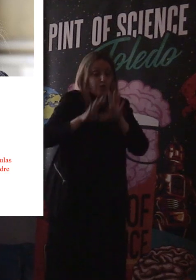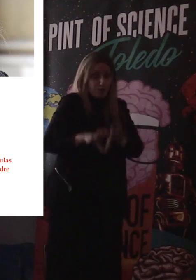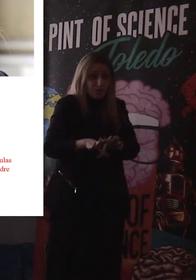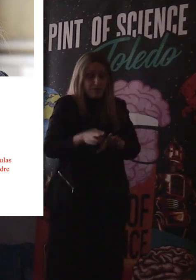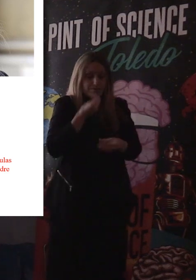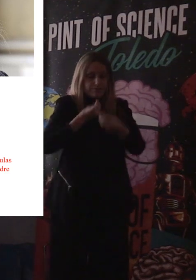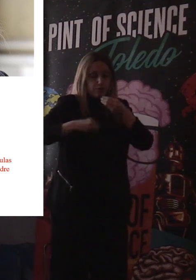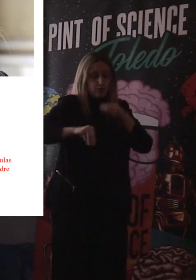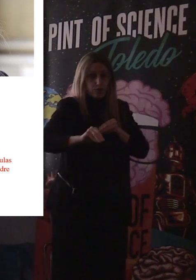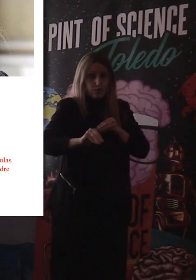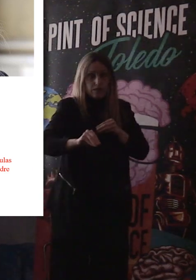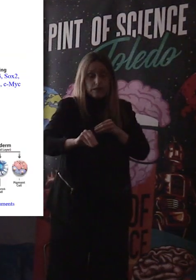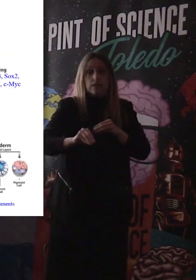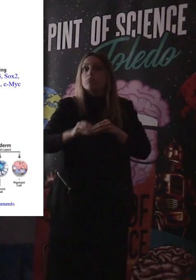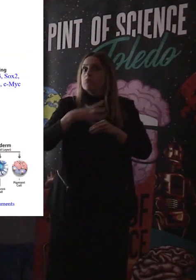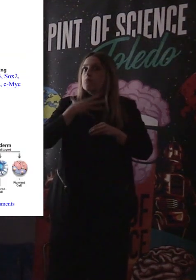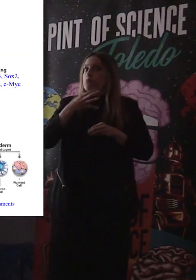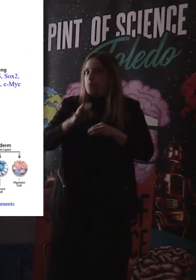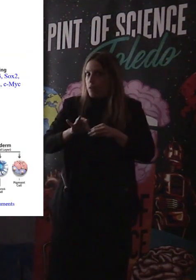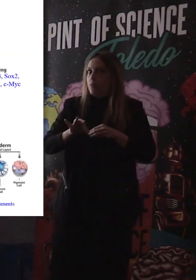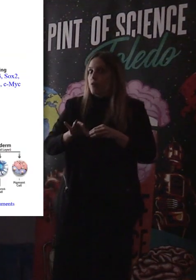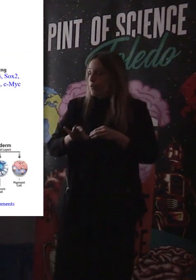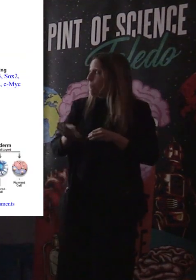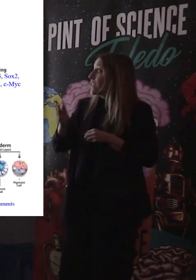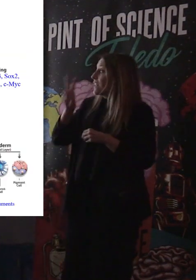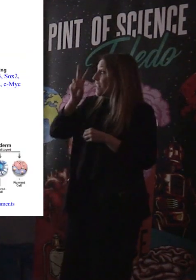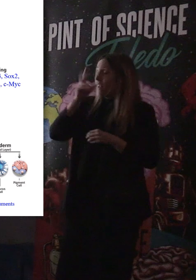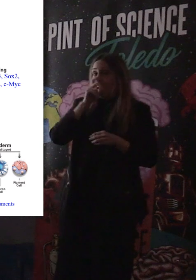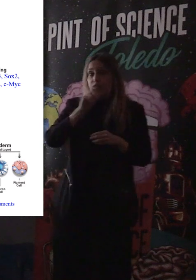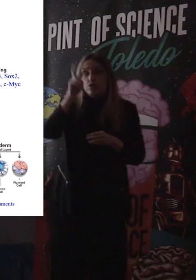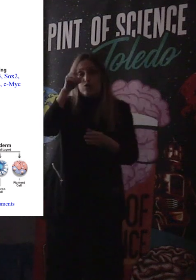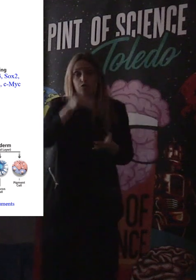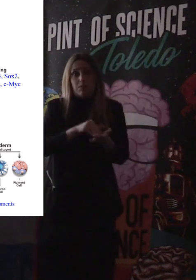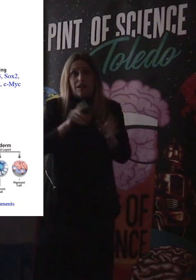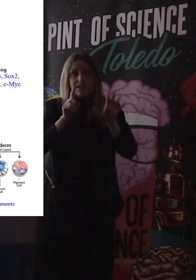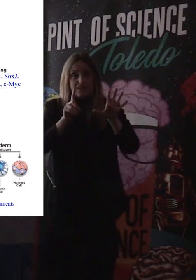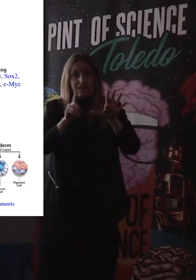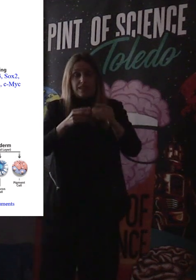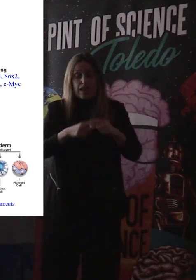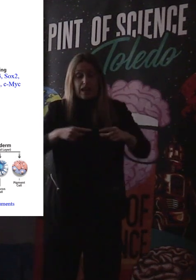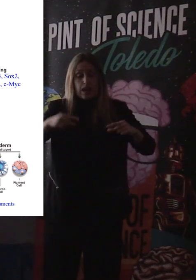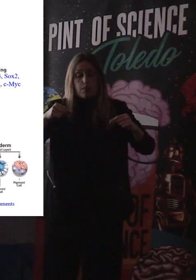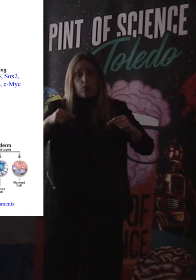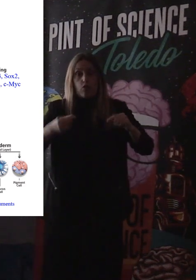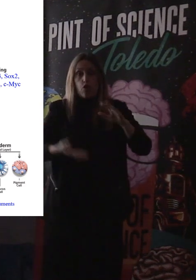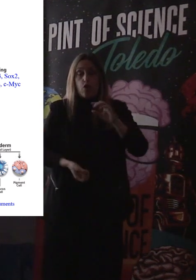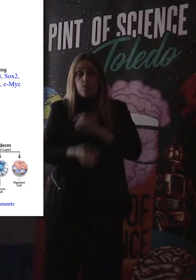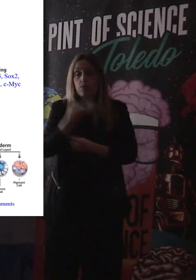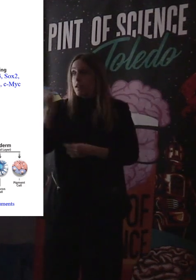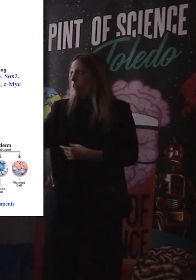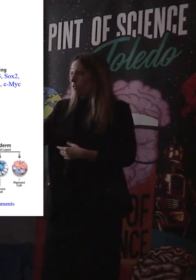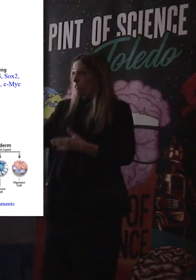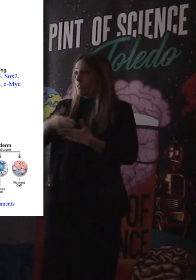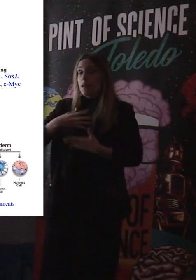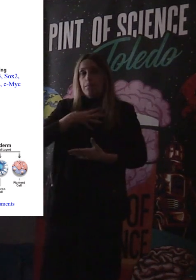células, y sí se puede. En 2006, unos japoneses publicaron este paper, por